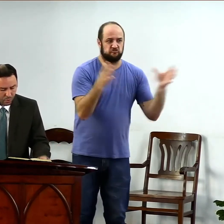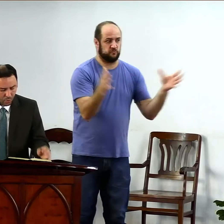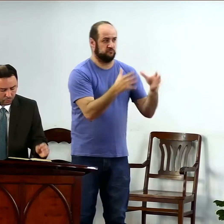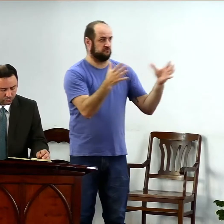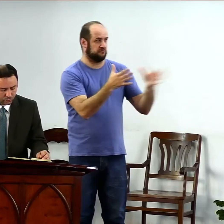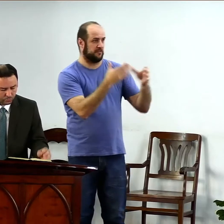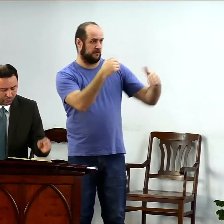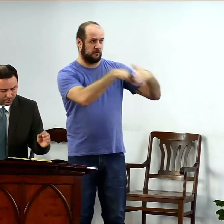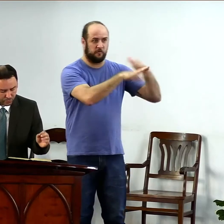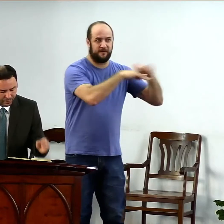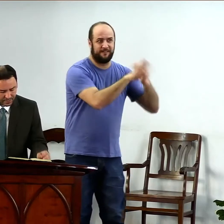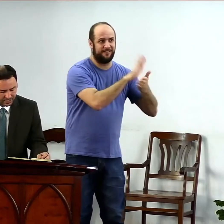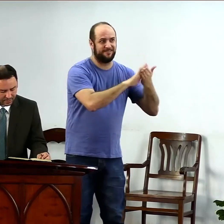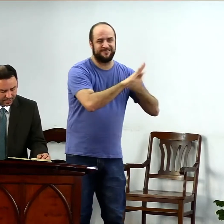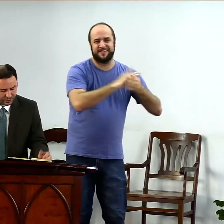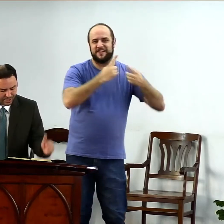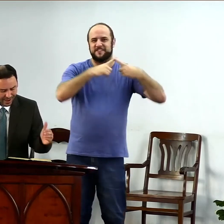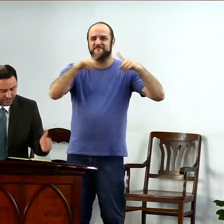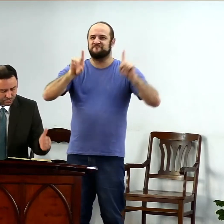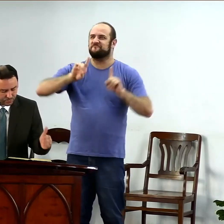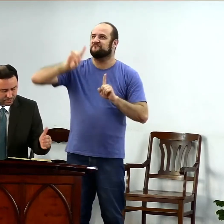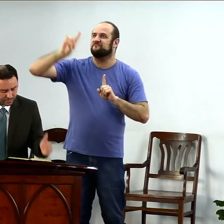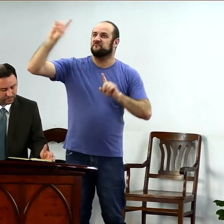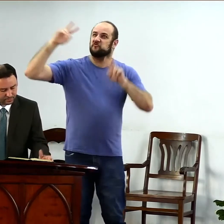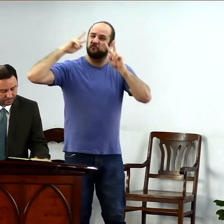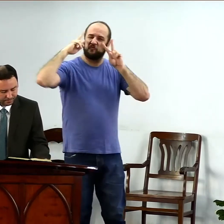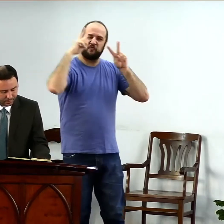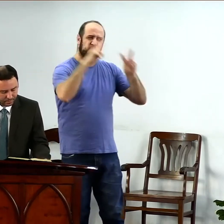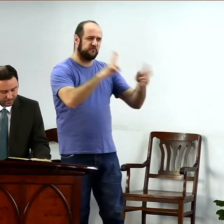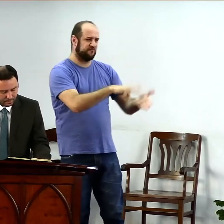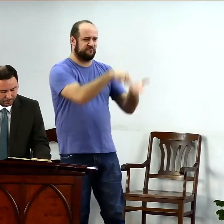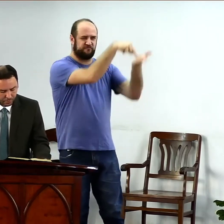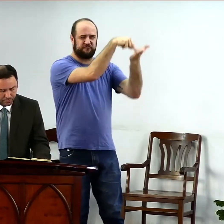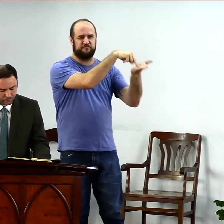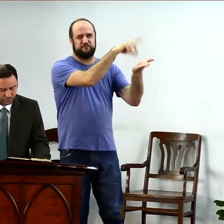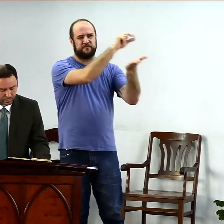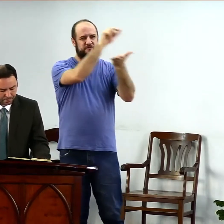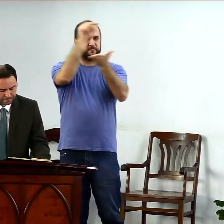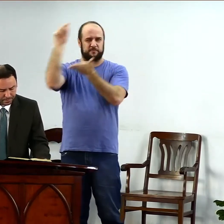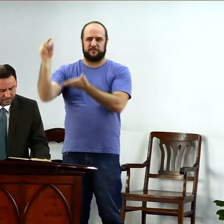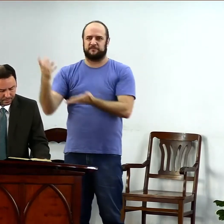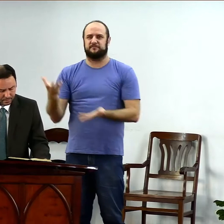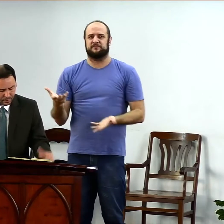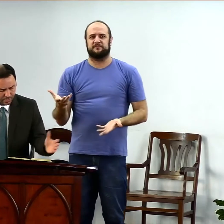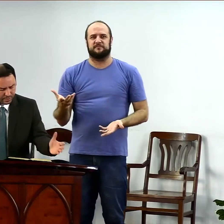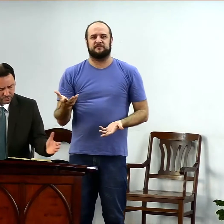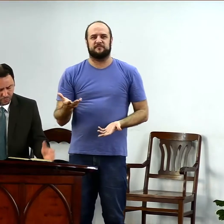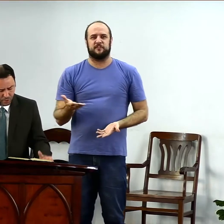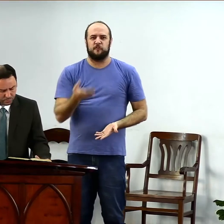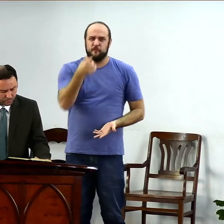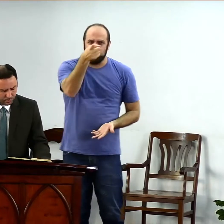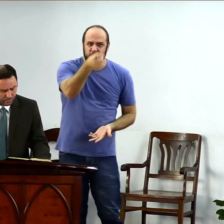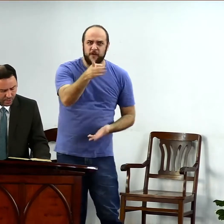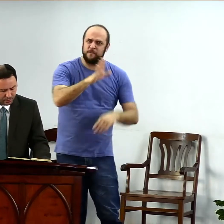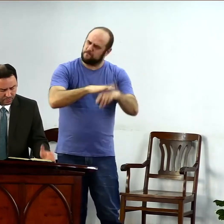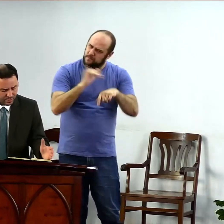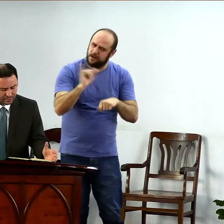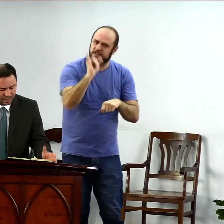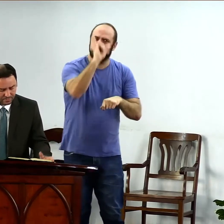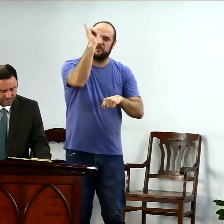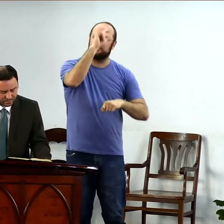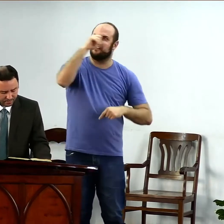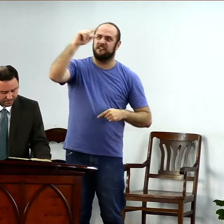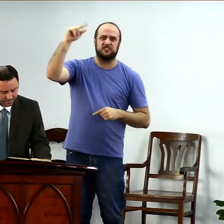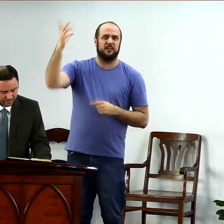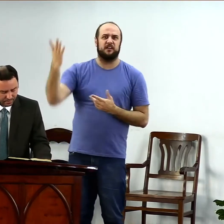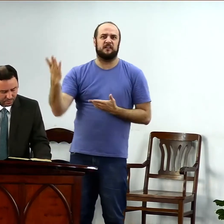celeiros, contudo o vosso Pai Celeste as sustenta. Porventura, não valeis vós muito mais do que